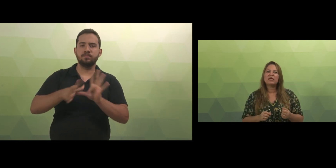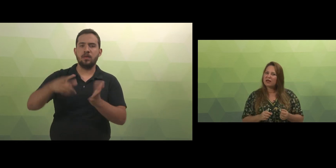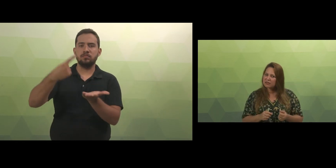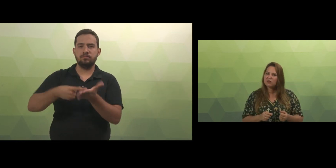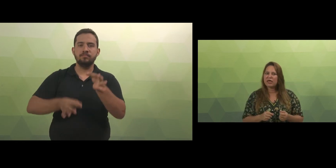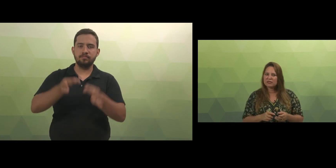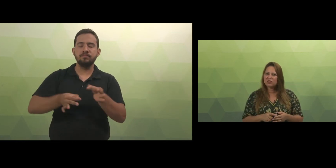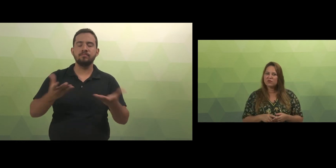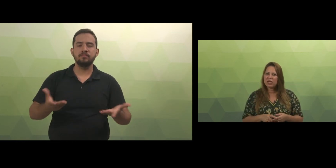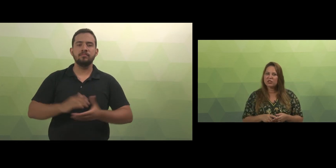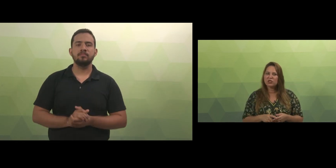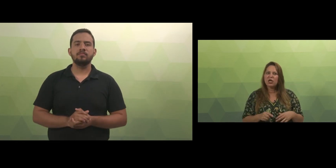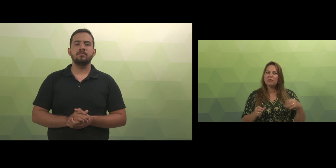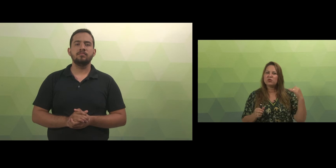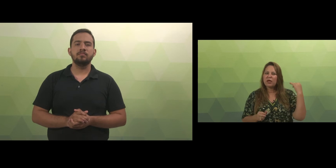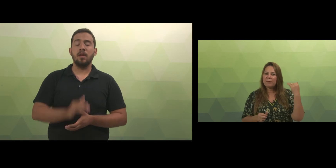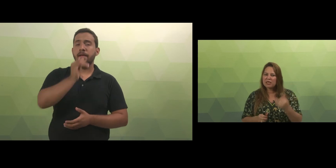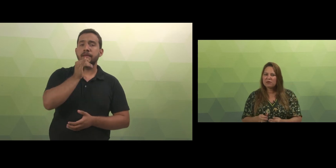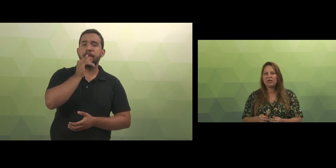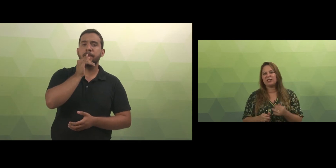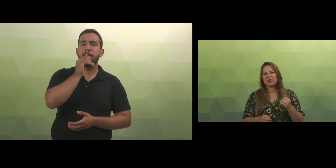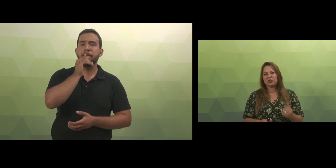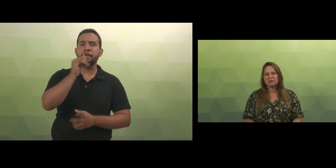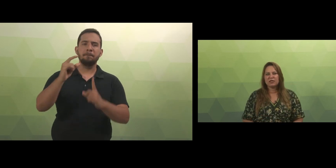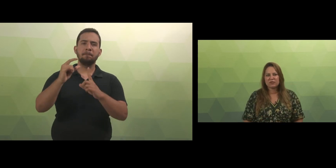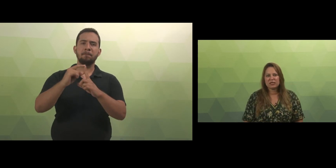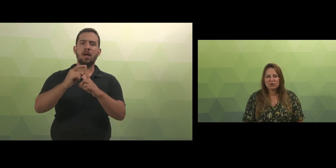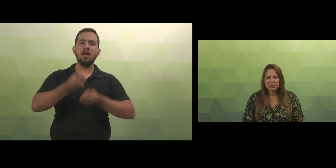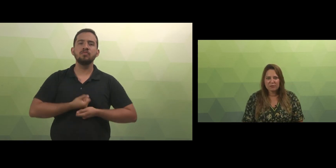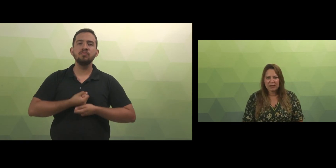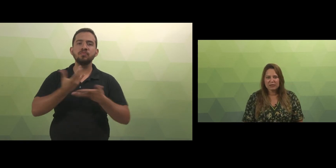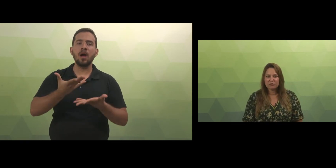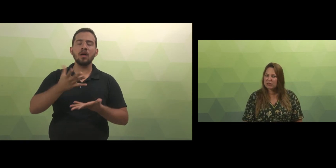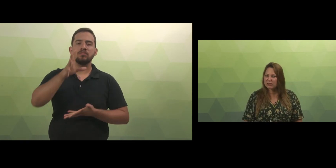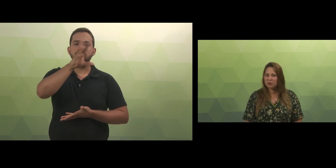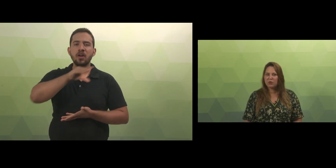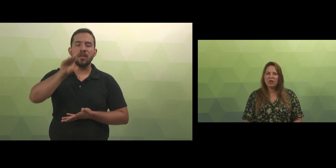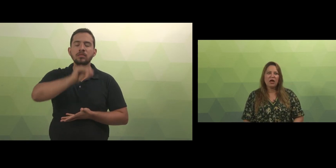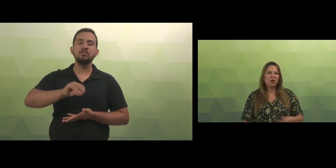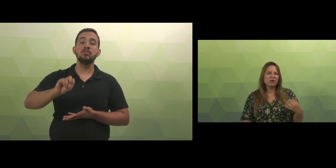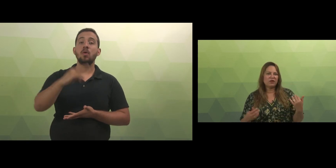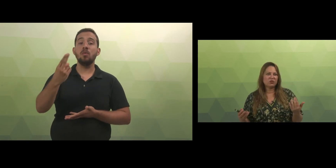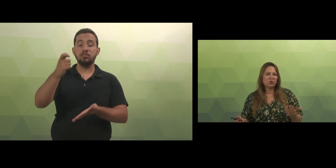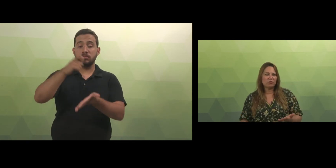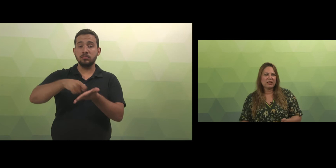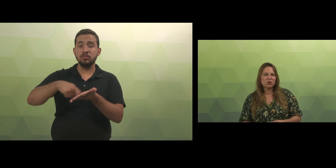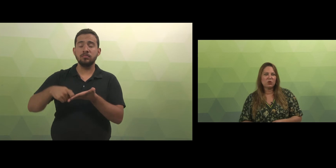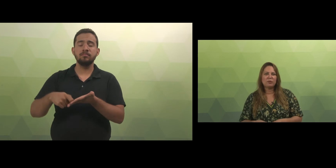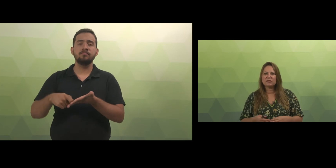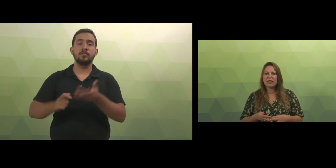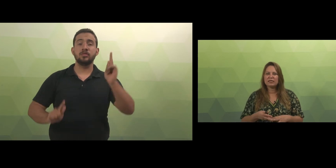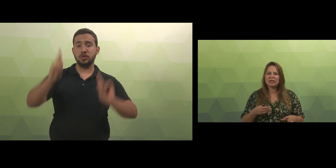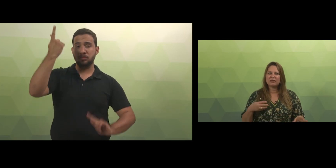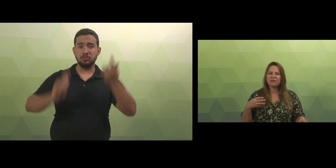é uma declaração tácita de vontade. Possuem a mesma validade das manifestações expressas. Por exemplo, a compra e venda de um